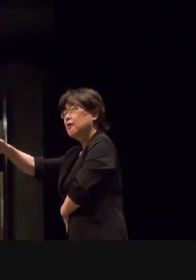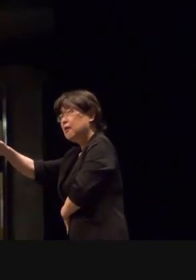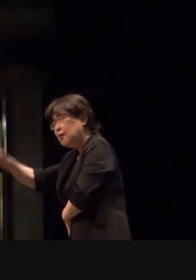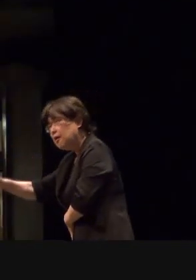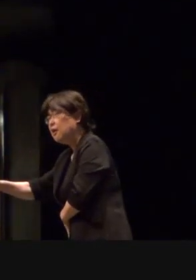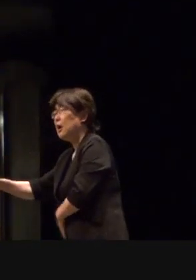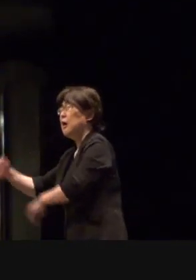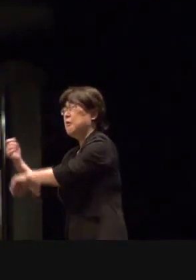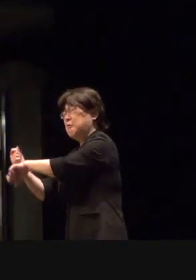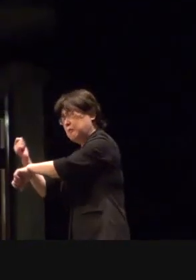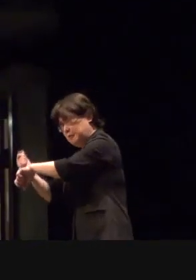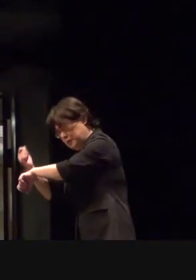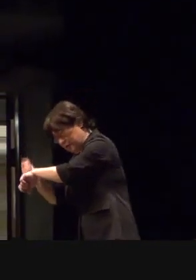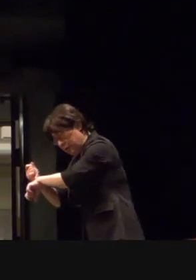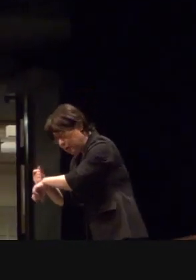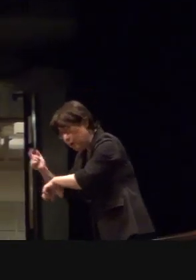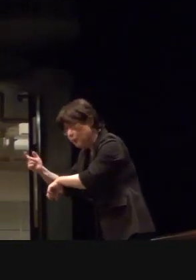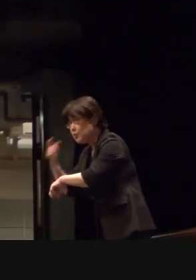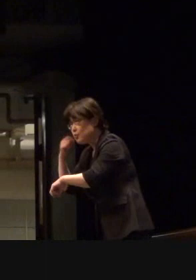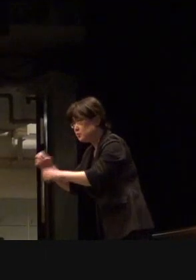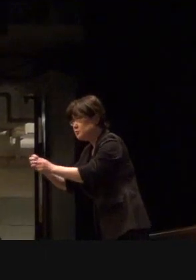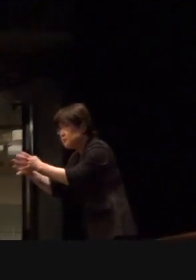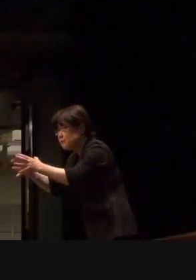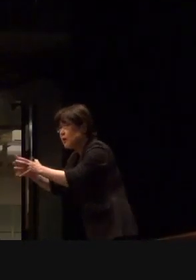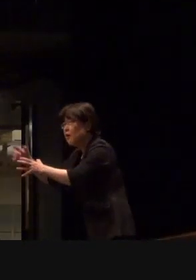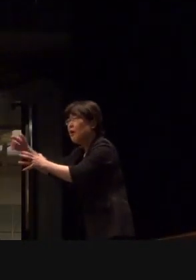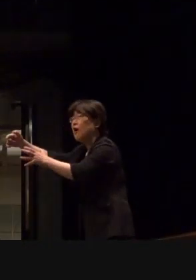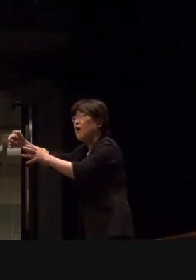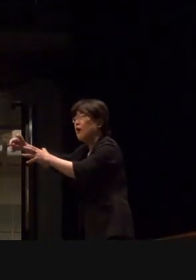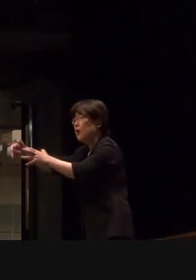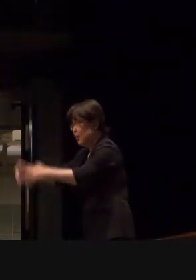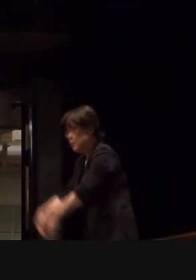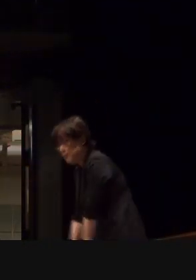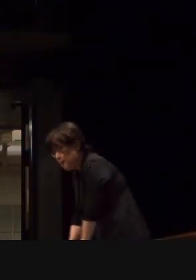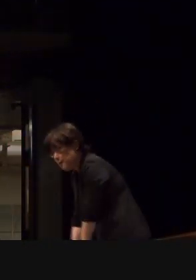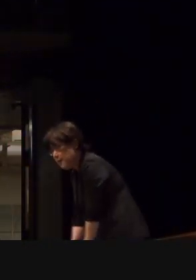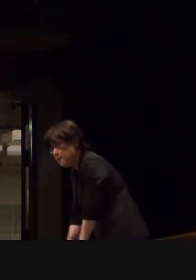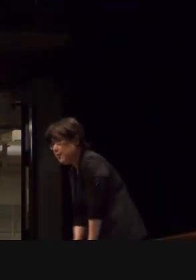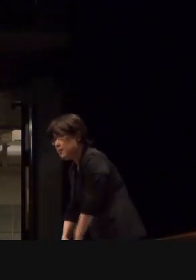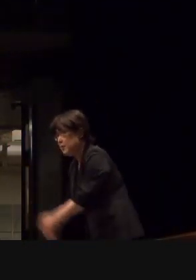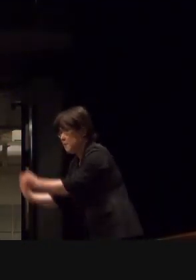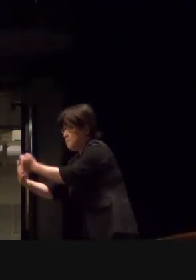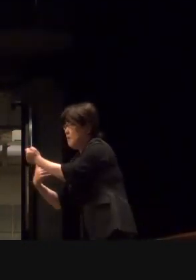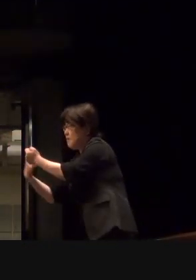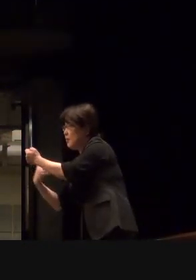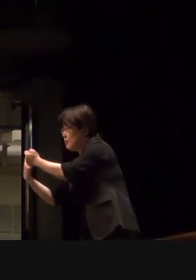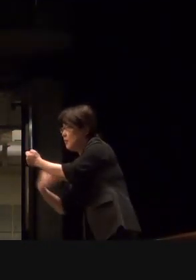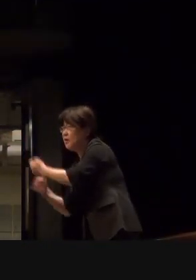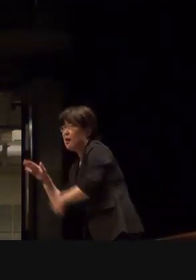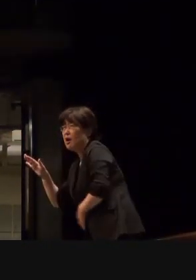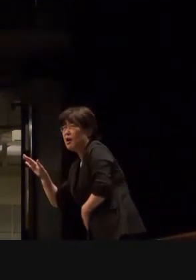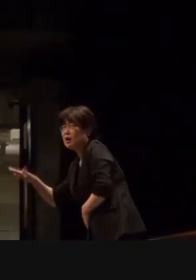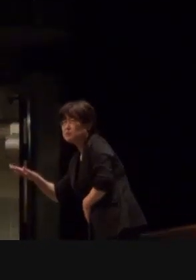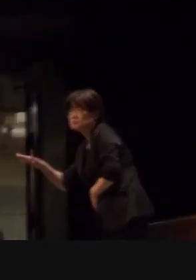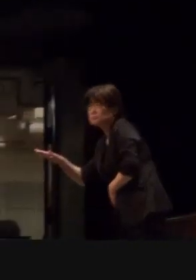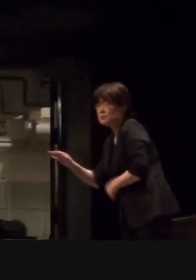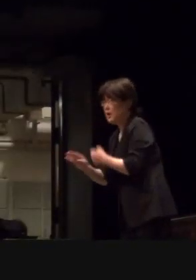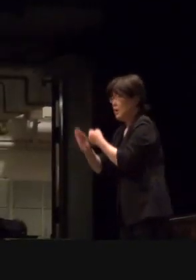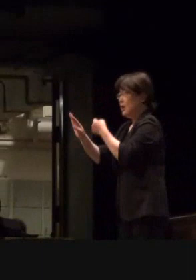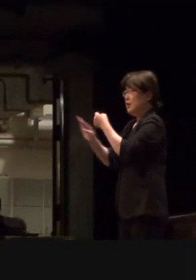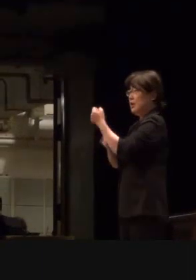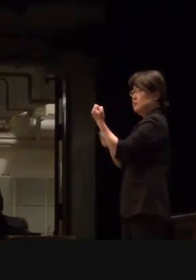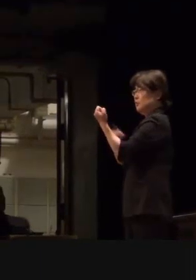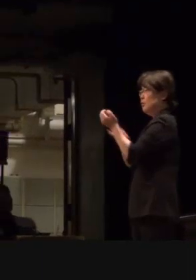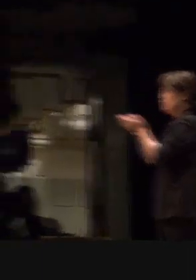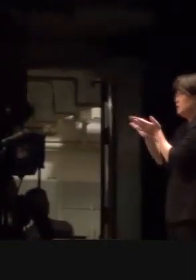た被爆をさせられてしまうということになります。そして仮に事故が起きなくても原子力を使ってしまう限りは